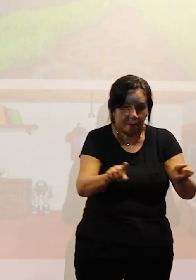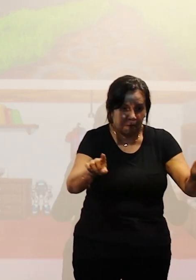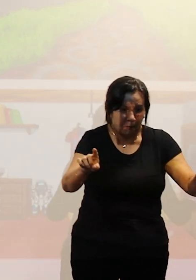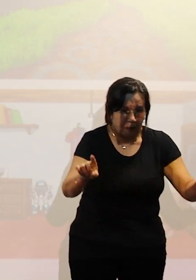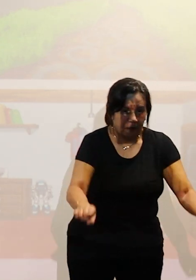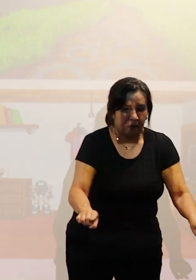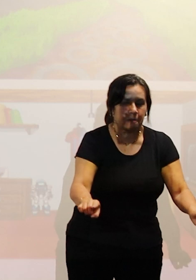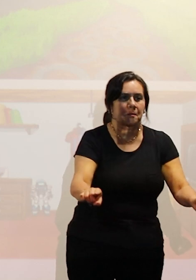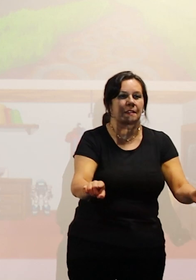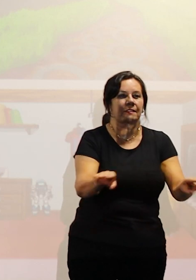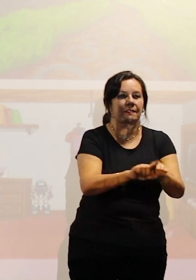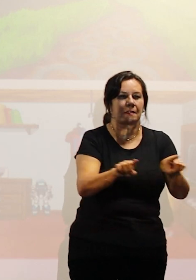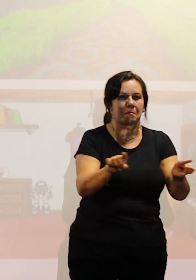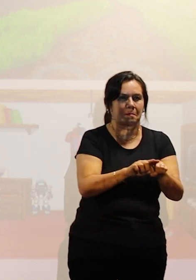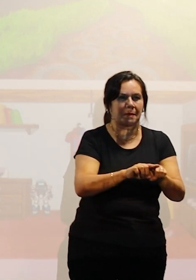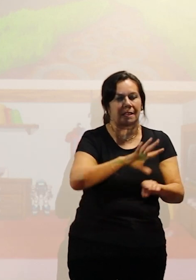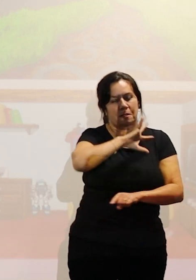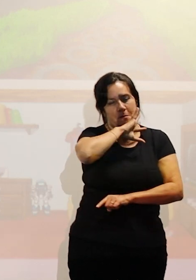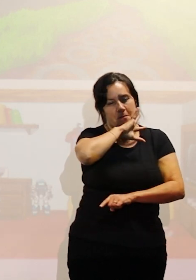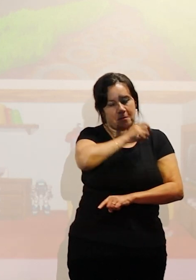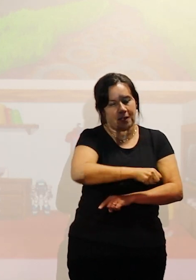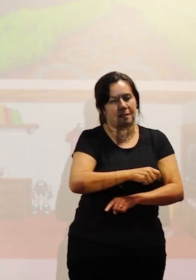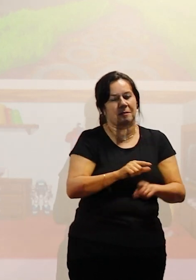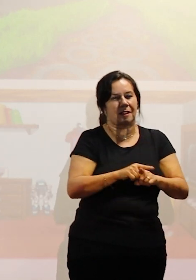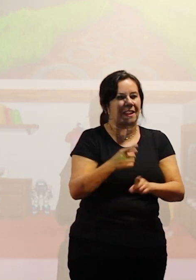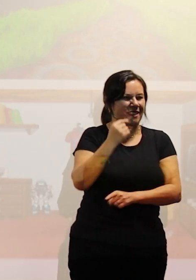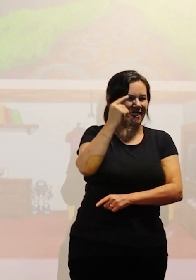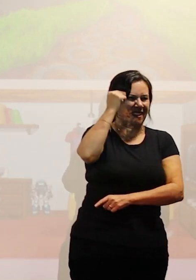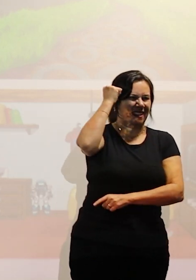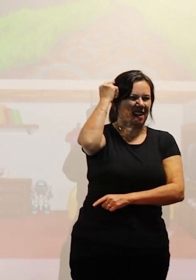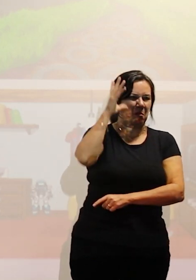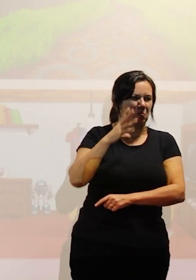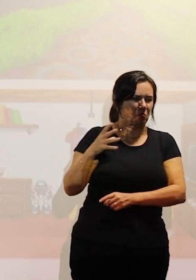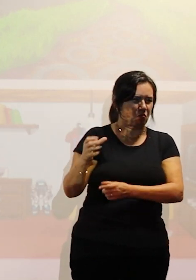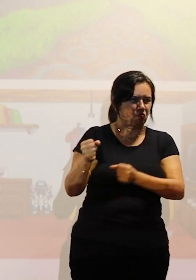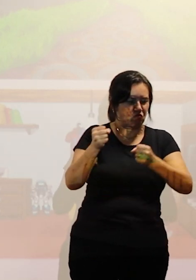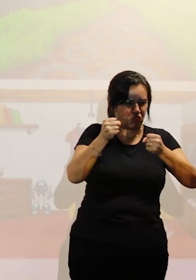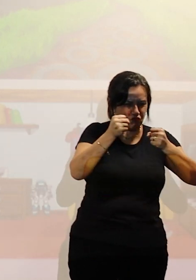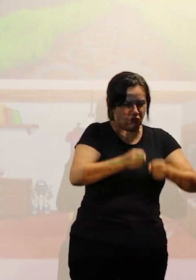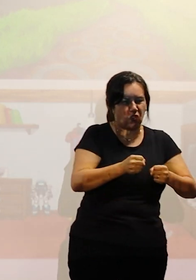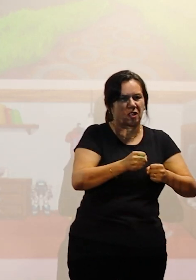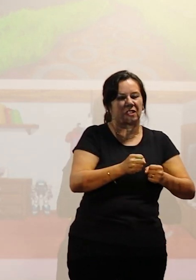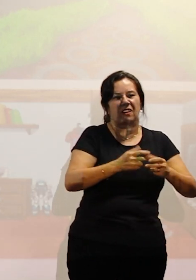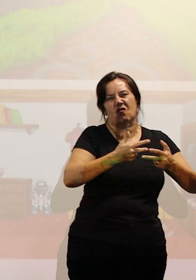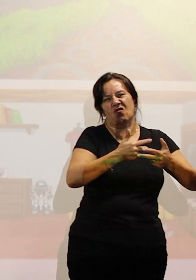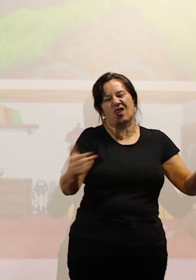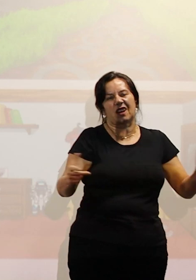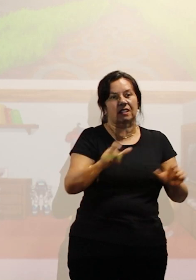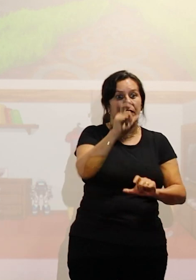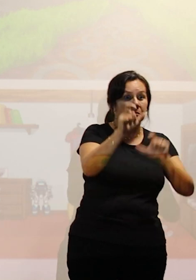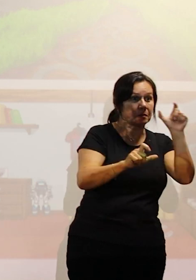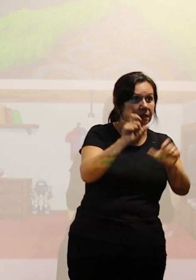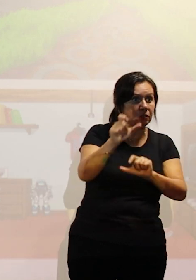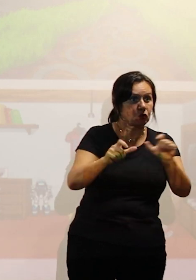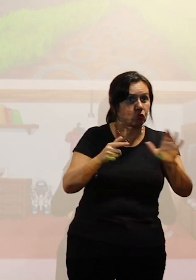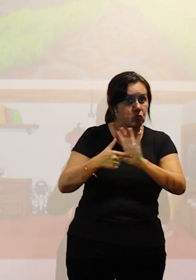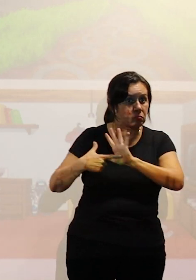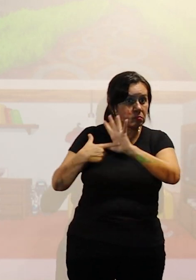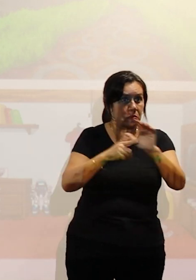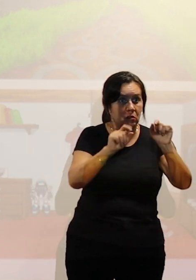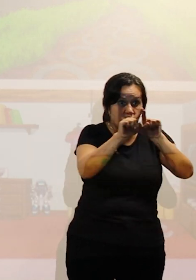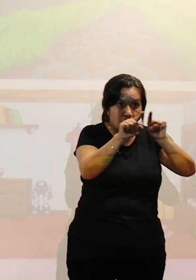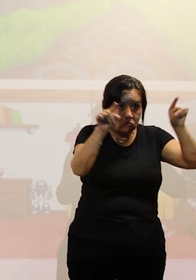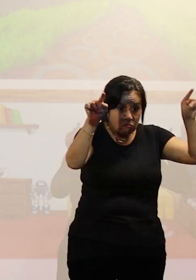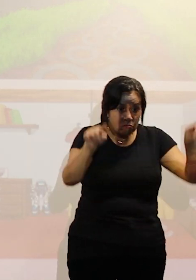Ninja, que também estava muito forte na época, tem um Super Nintendo, né? Você já tinha o pôster do Mega Man X, já tinha o